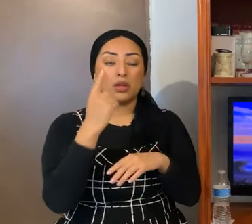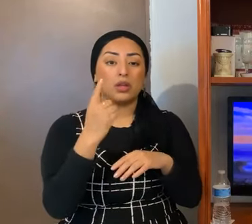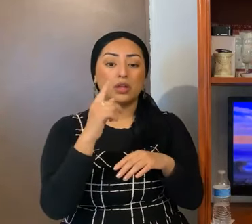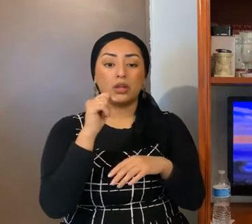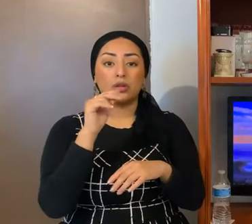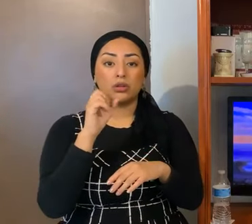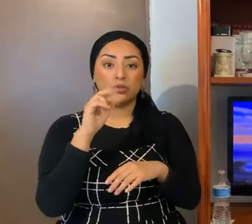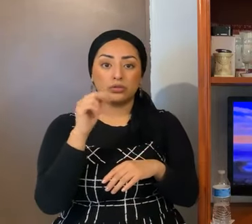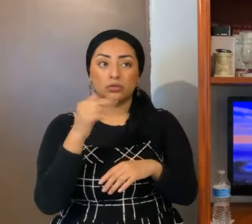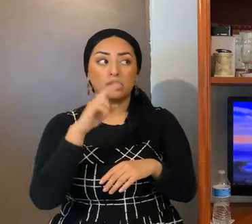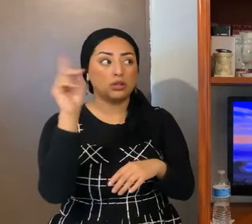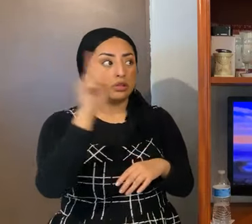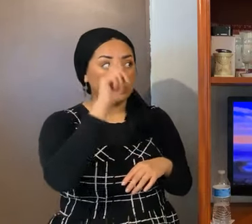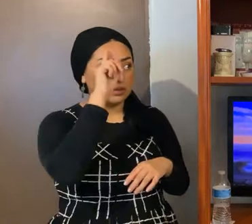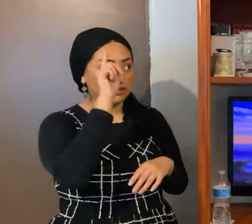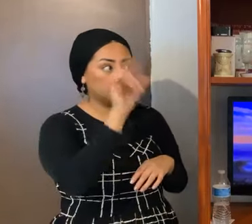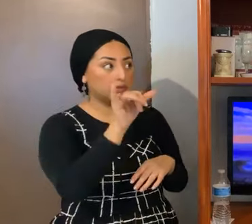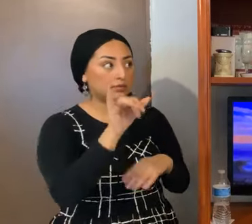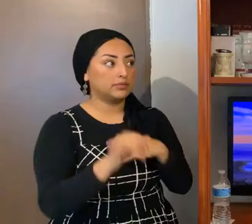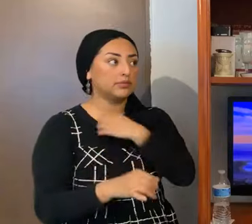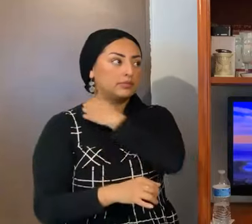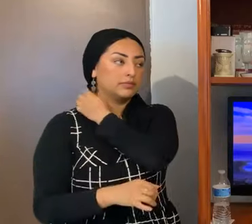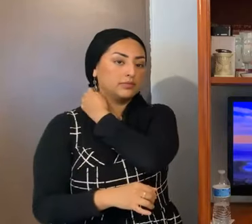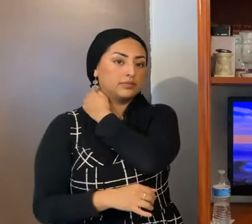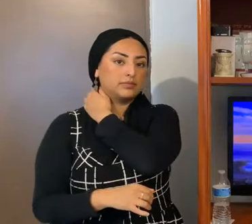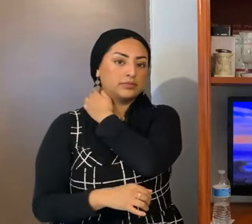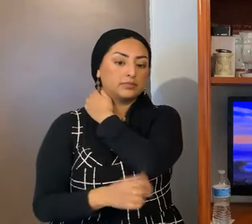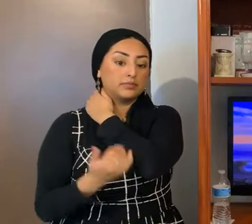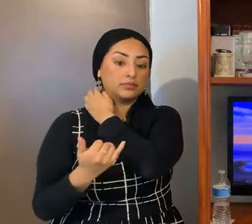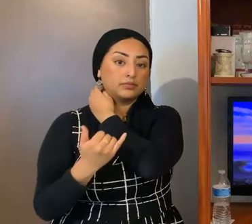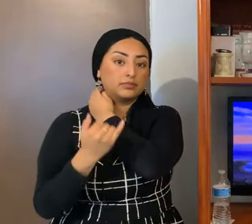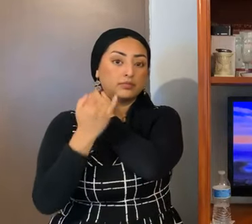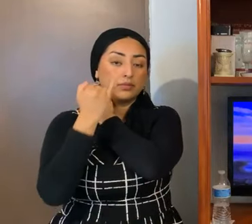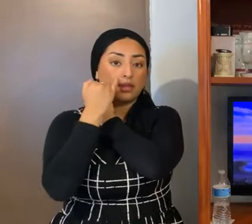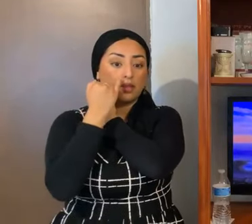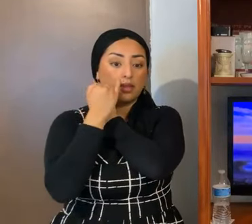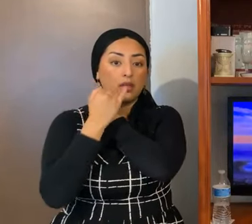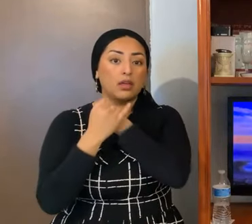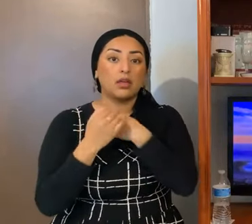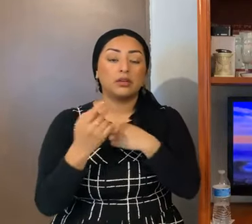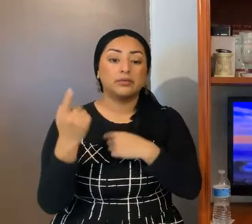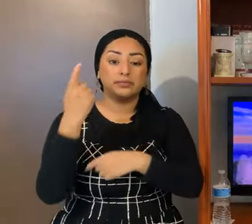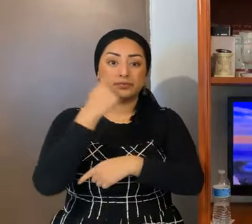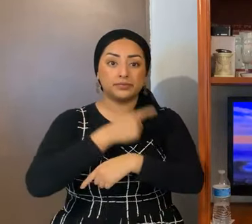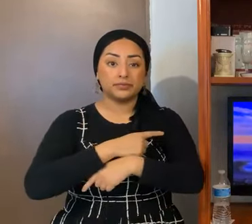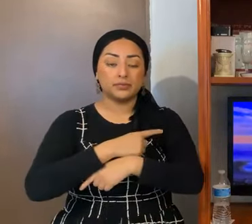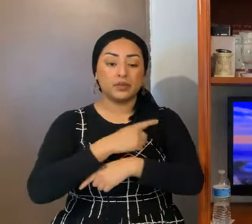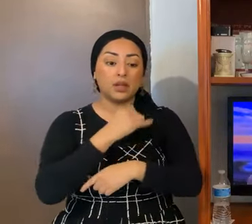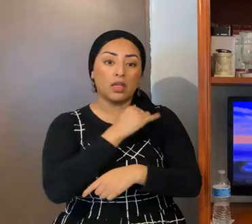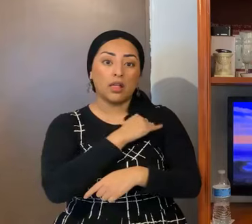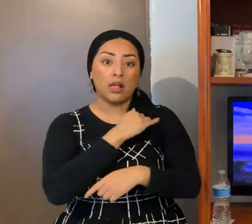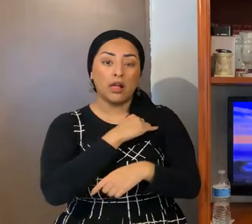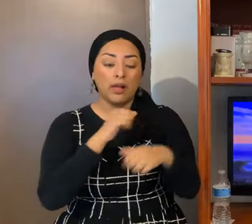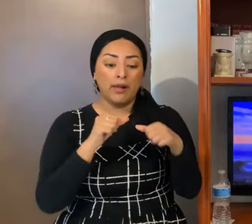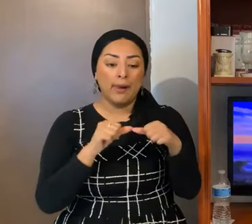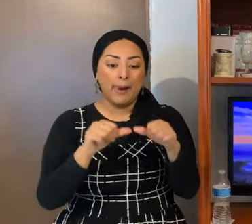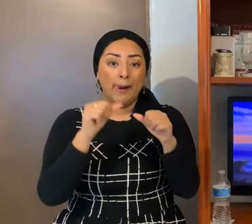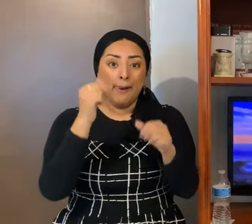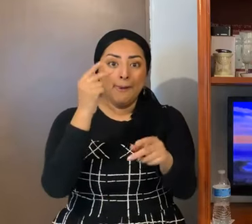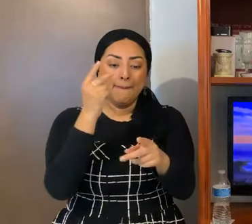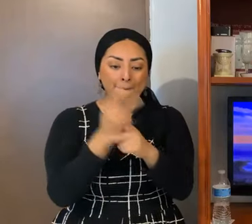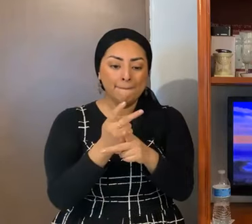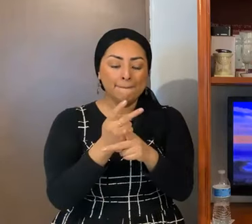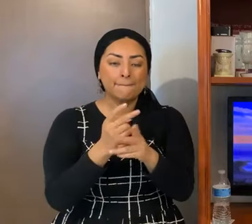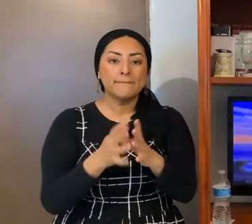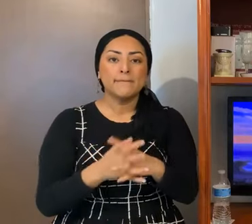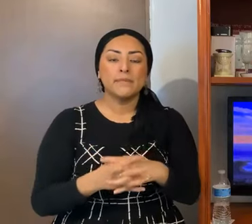estatuto perpetuo. Ahora, si no se invalida Yom Kippur, Roe, ¿tenemos que hacer los sacrificios? No,